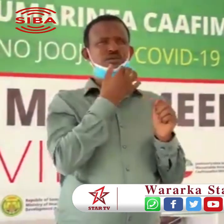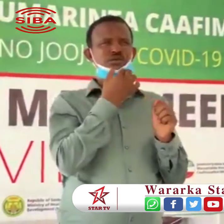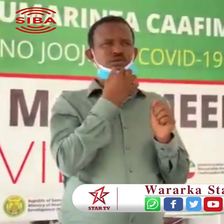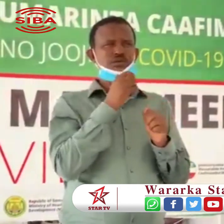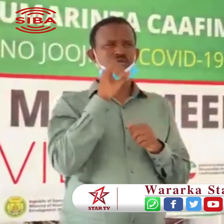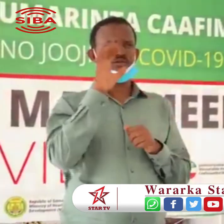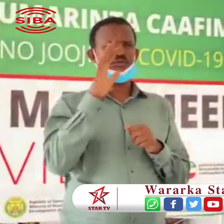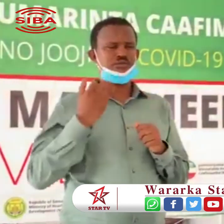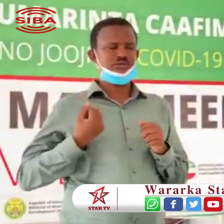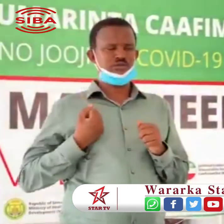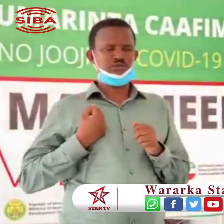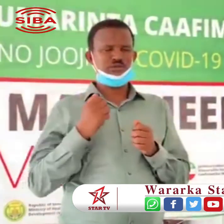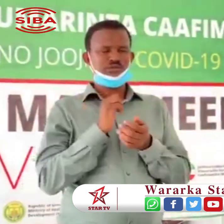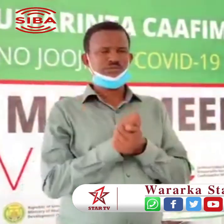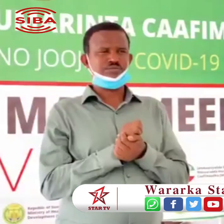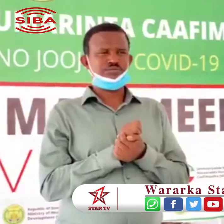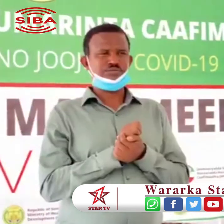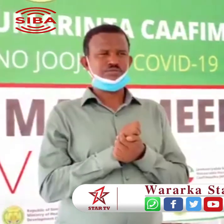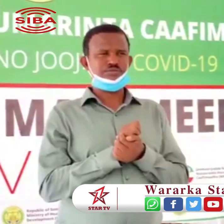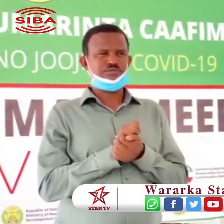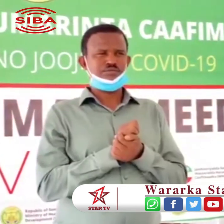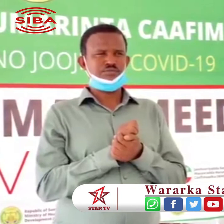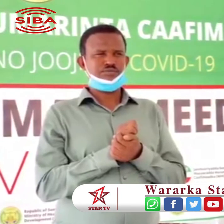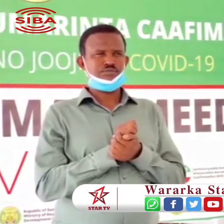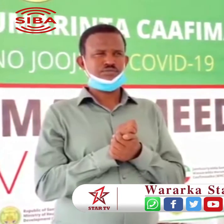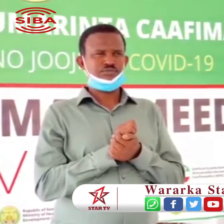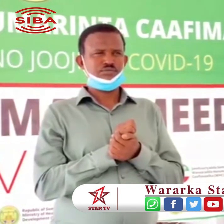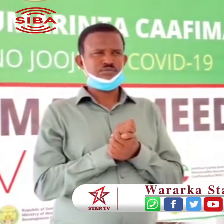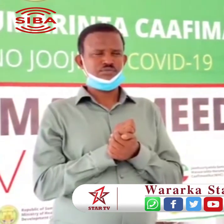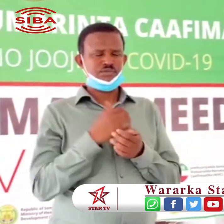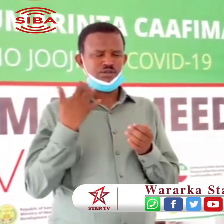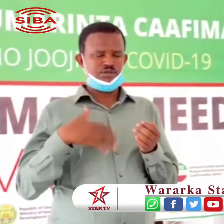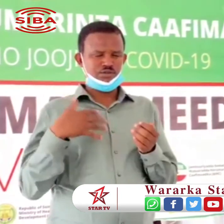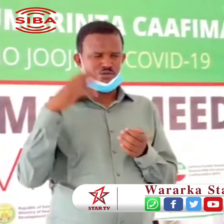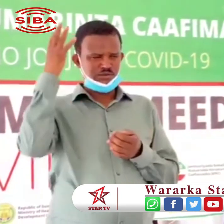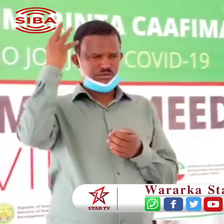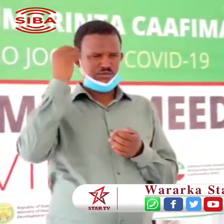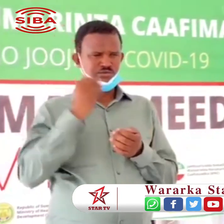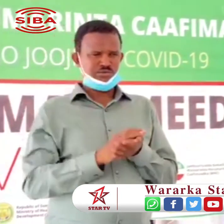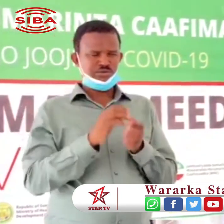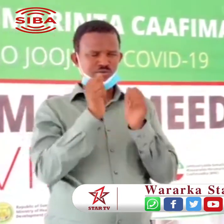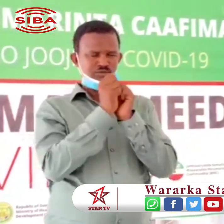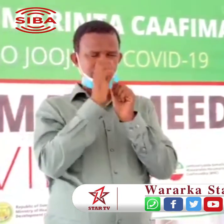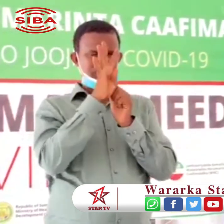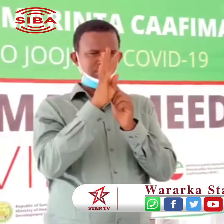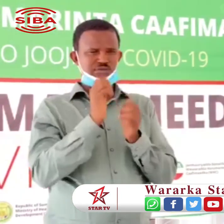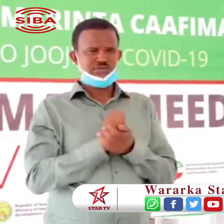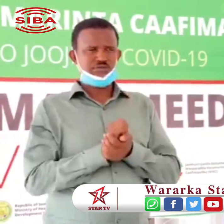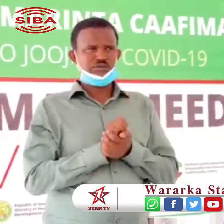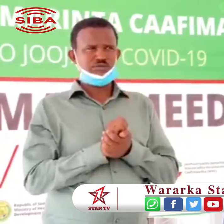waxayna kala yihiin 14 dadka reer Soomaalilana iyo 4 ajnabiya.